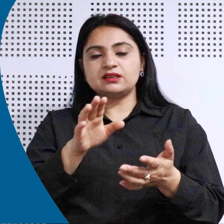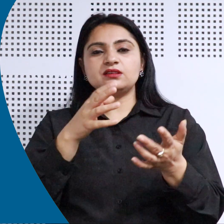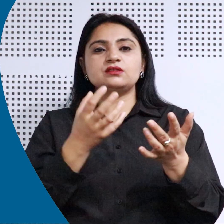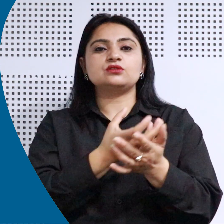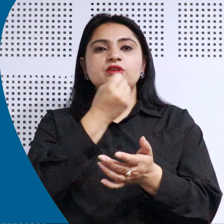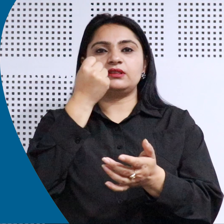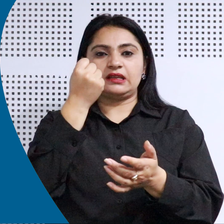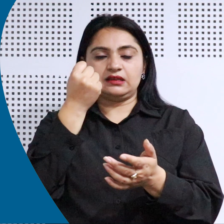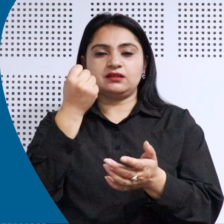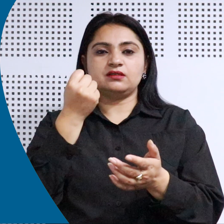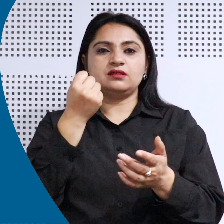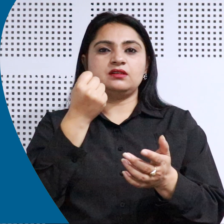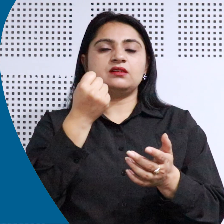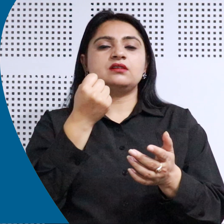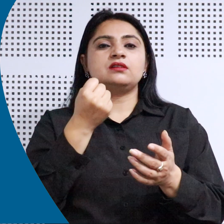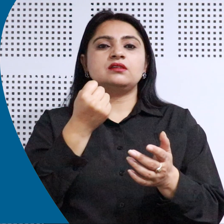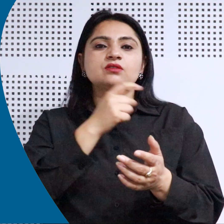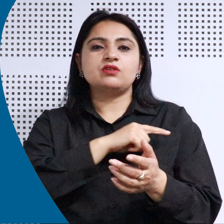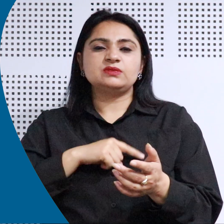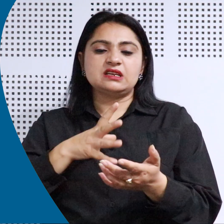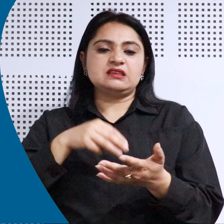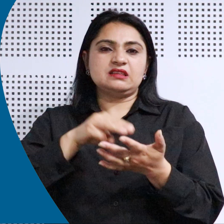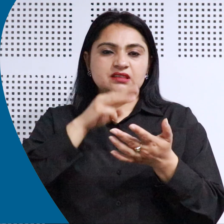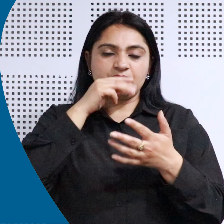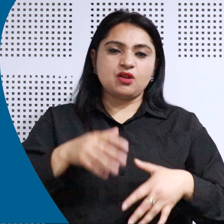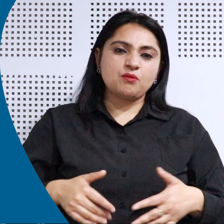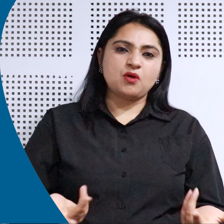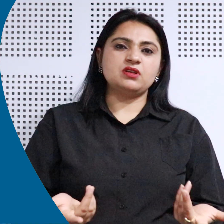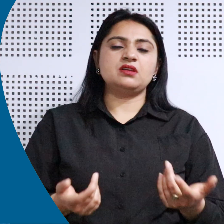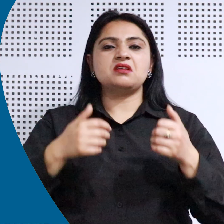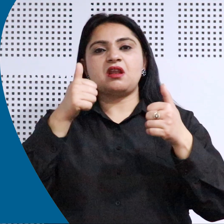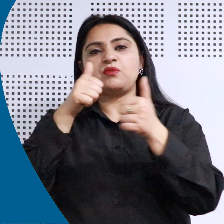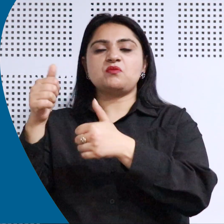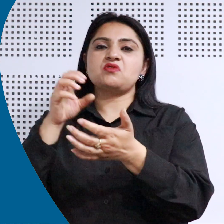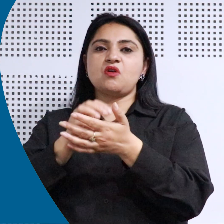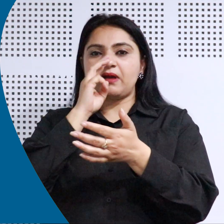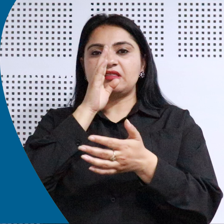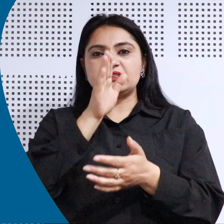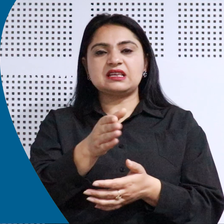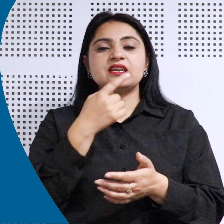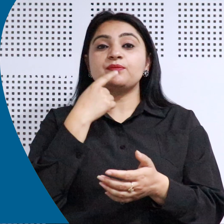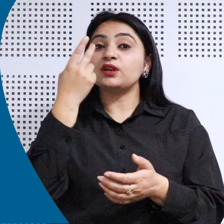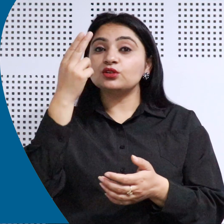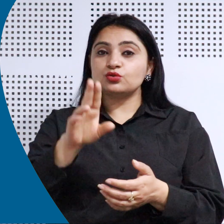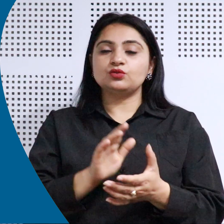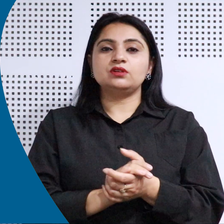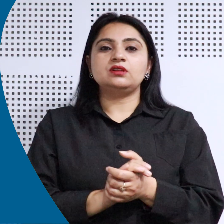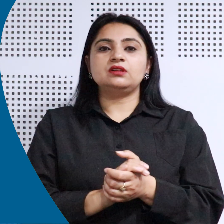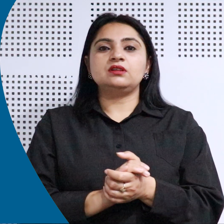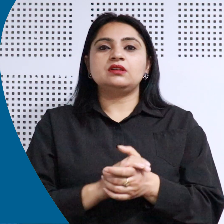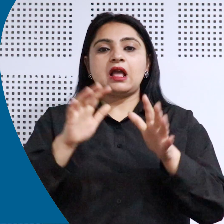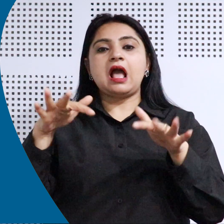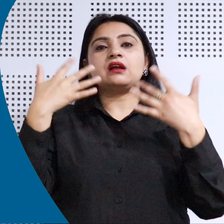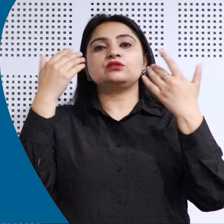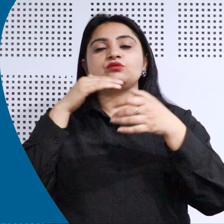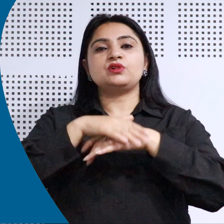संहिताको चाहिँ तल नजाने, कर्मचारी खालि केन्द्रमा रमाउने, राम्रो ठाउँमा मात्रै रमाउने भन्ने जो थियो, आकर्षक भन्ने ठाउँमा